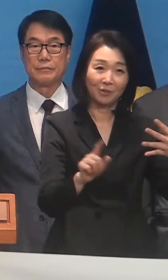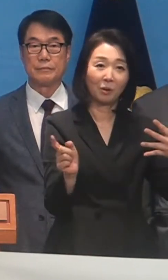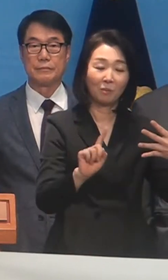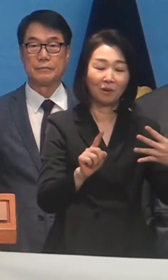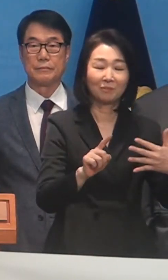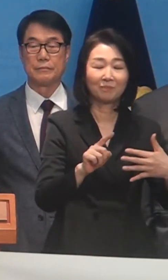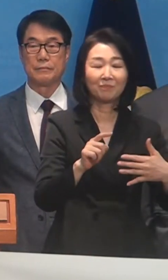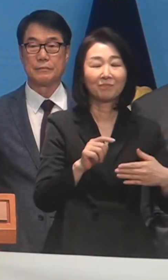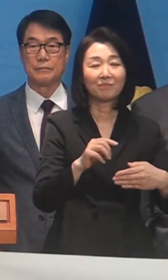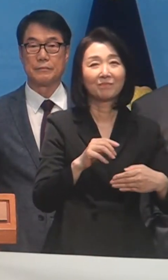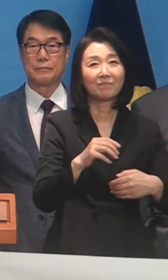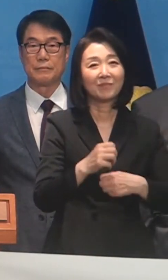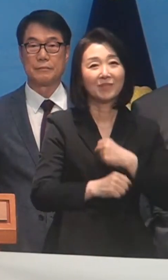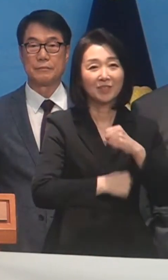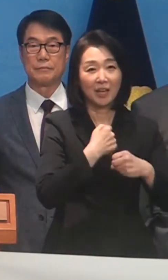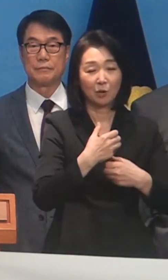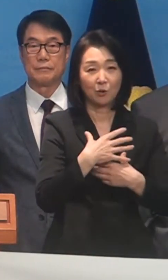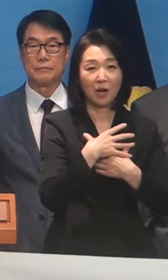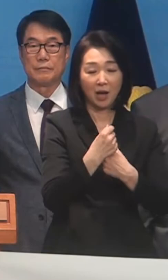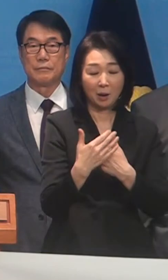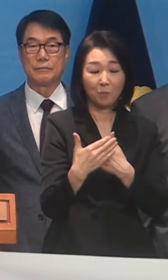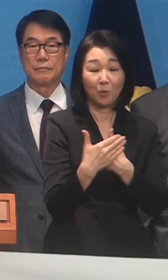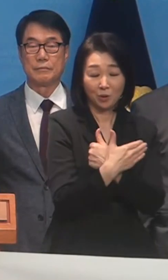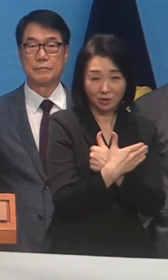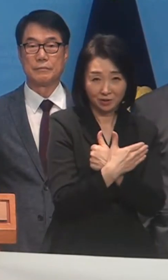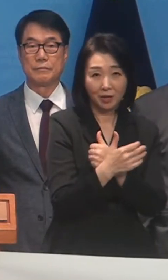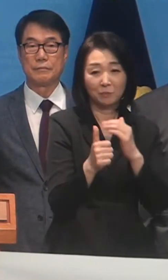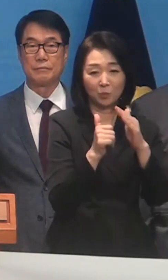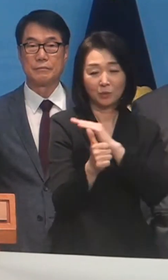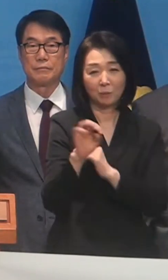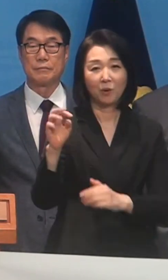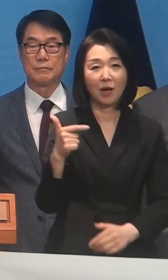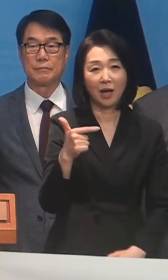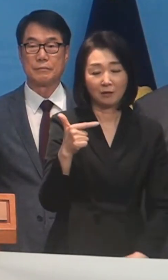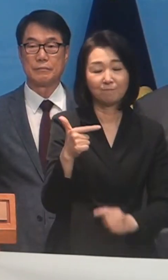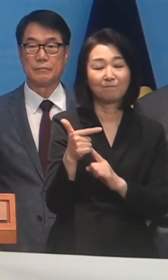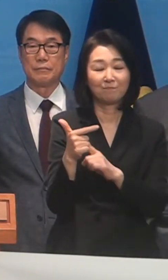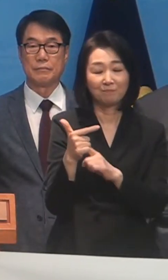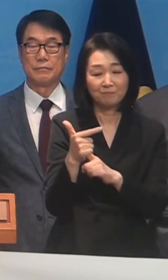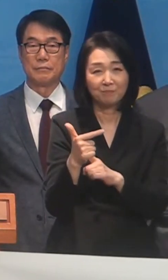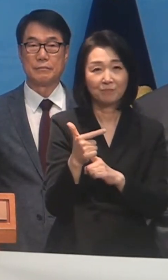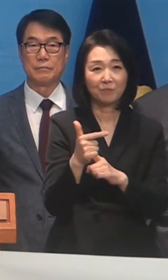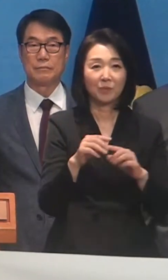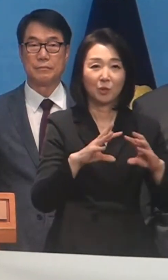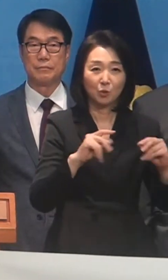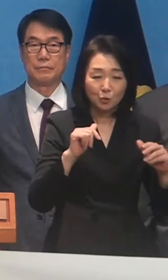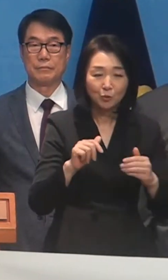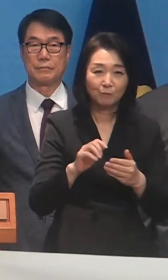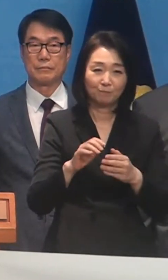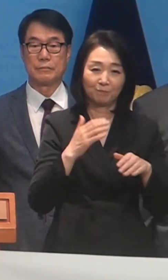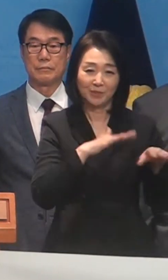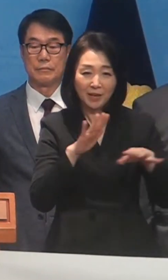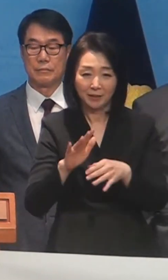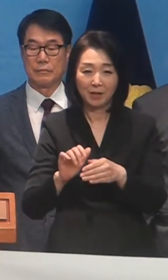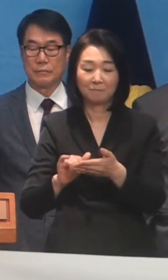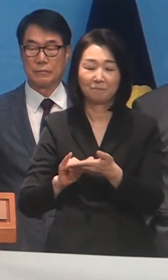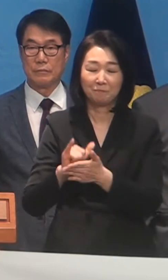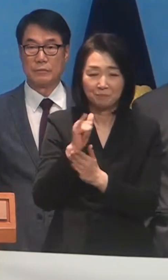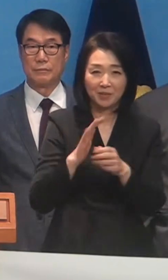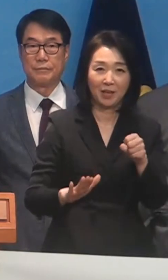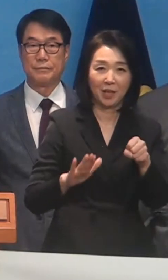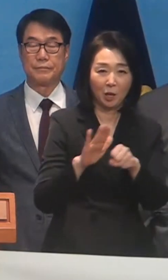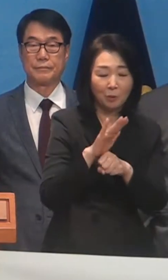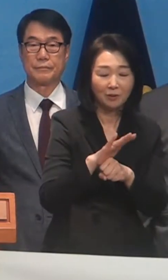먼저 자유안보연대 안수태 공동대표께서 육해공군 해병대 예비역 장성단 800여